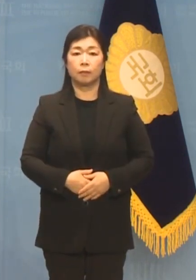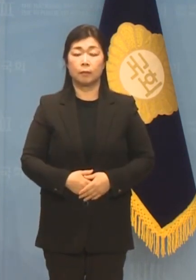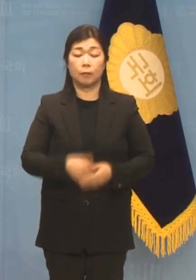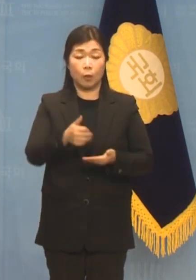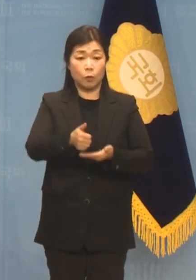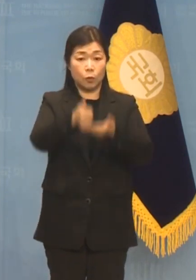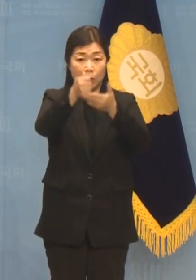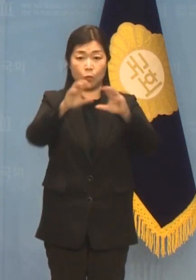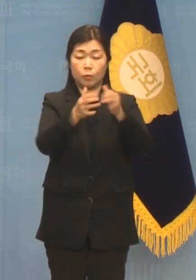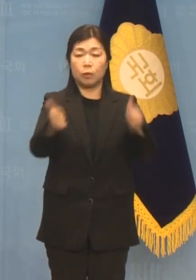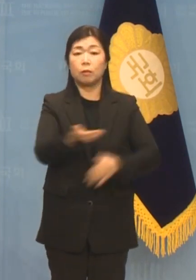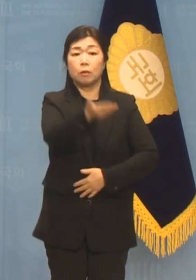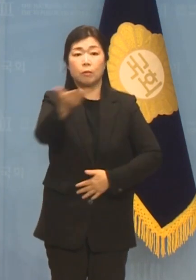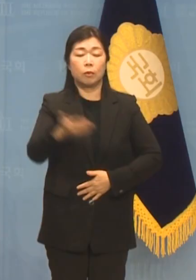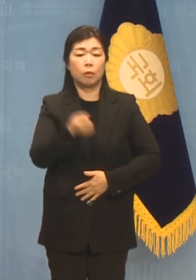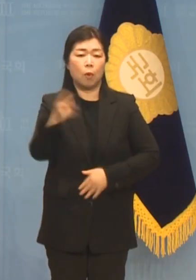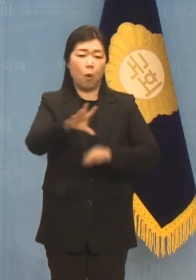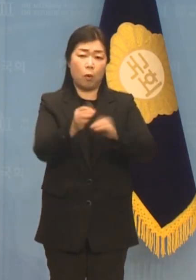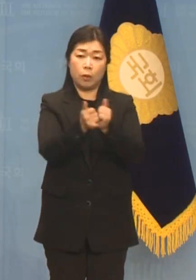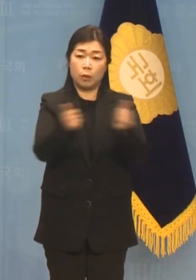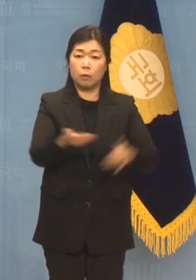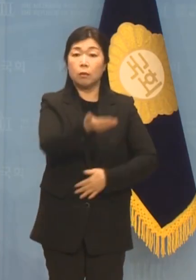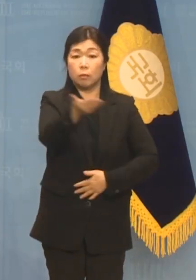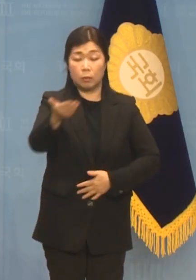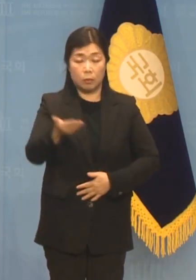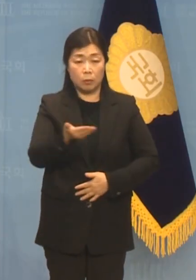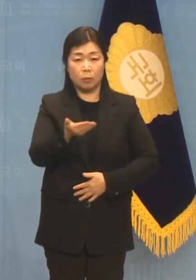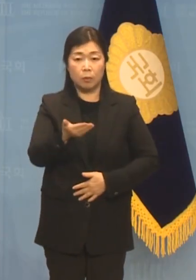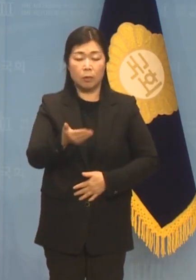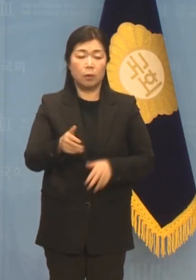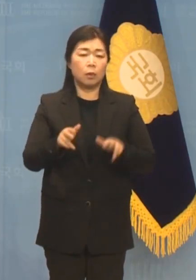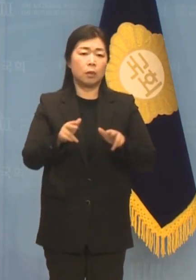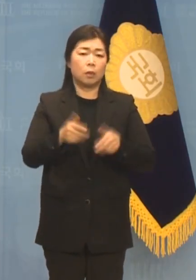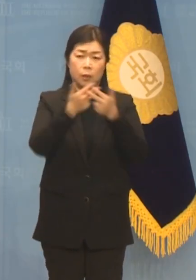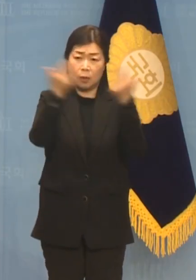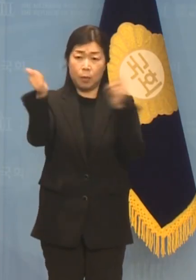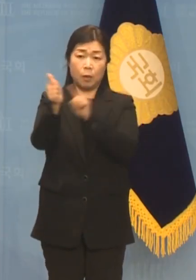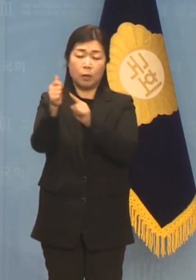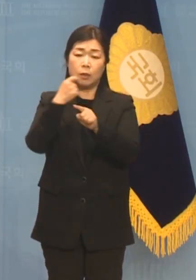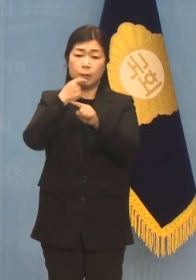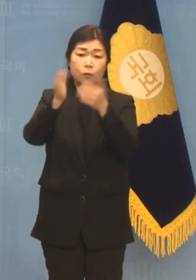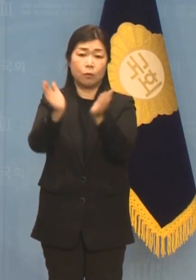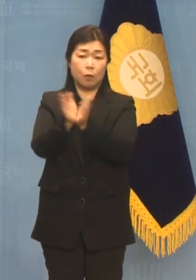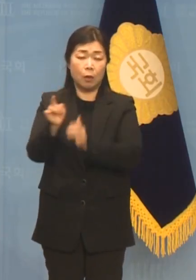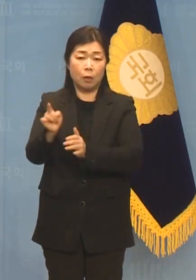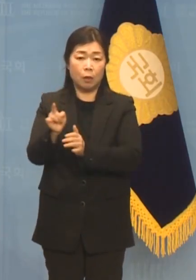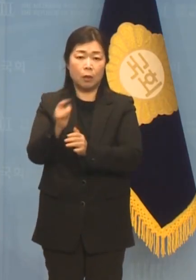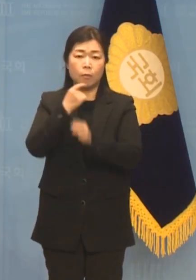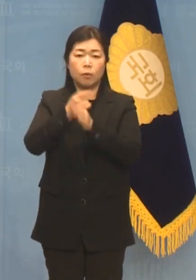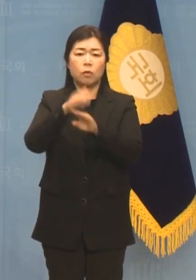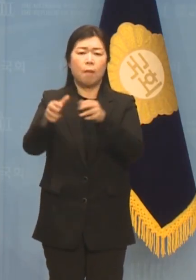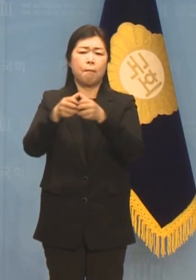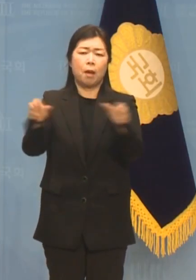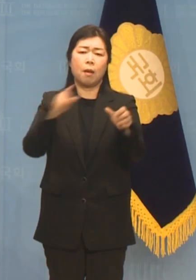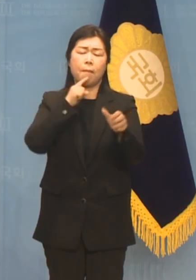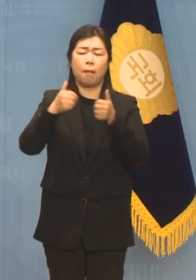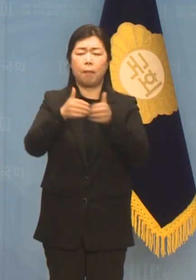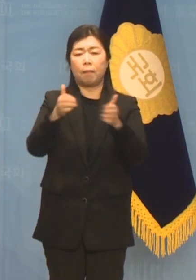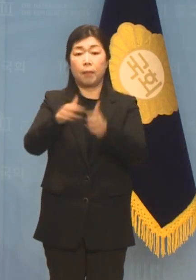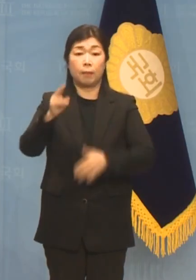존경하는 국민 여러분, 그리고 언론인 여러분, 이재명 민주당의 민주주의 파괴